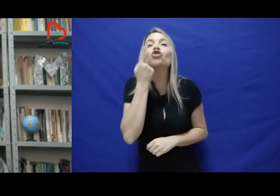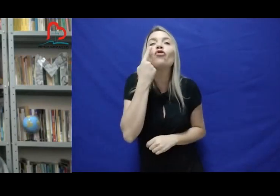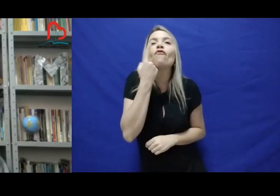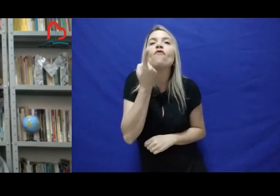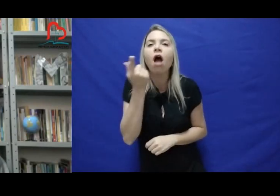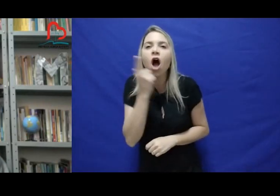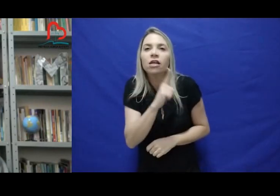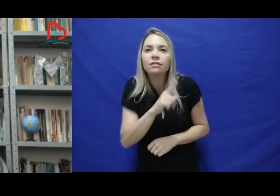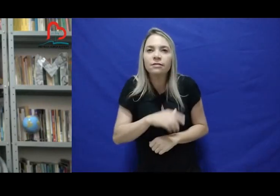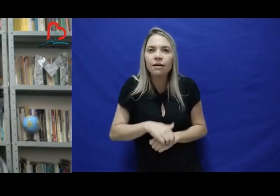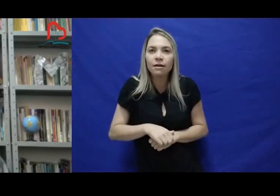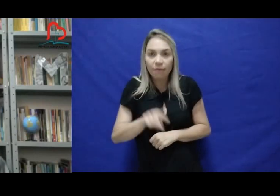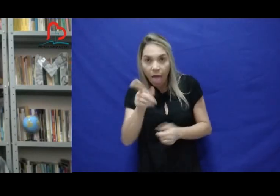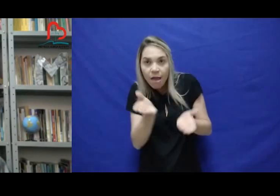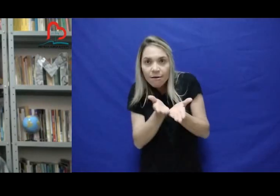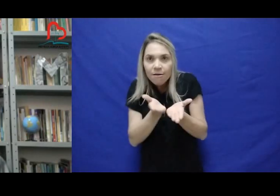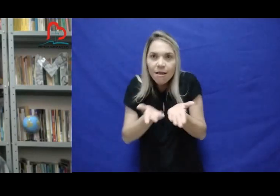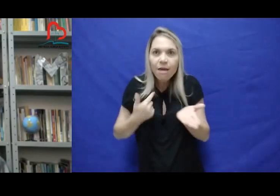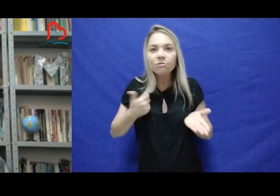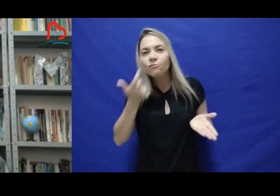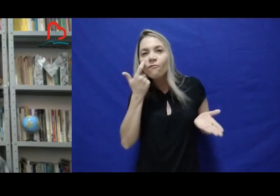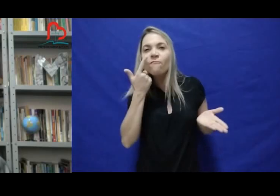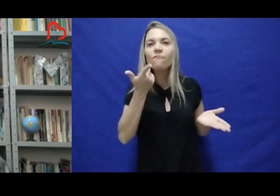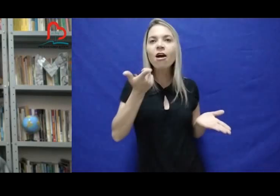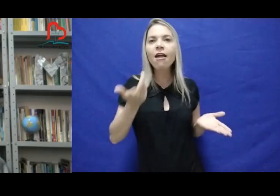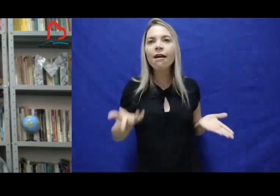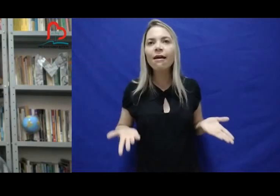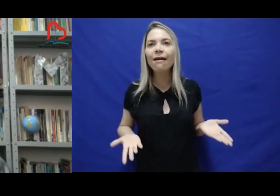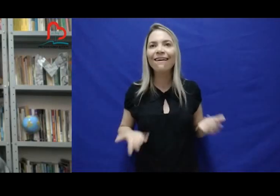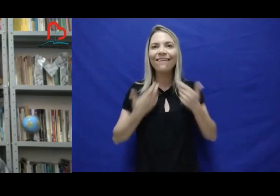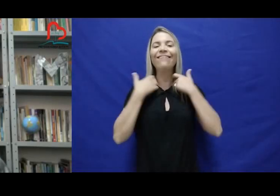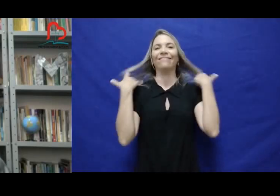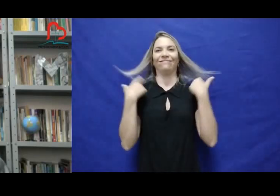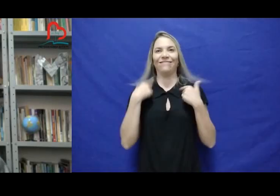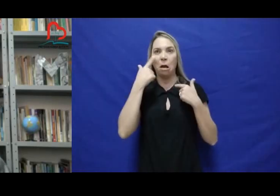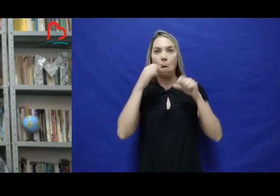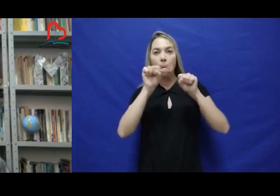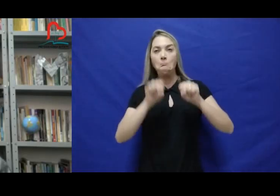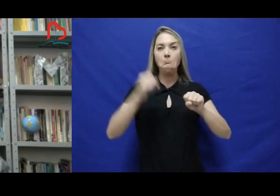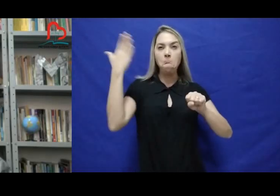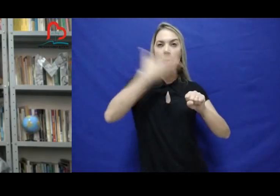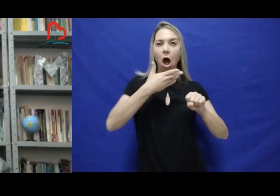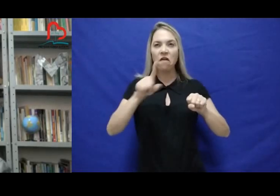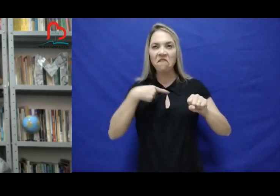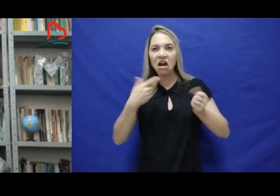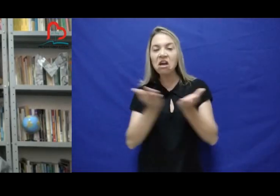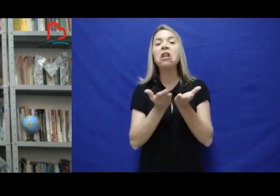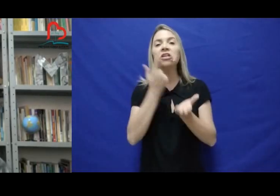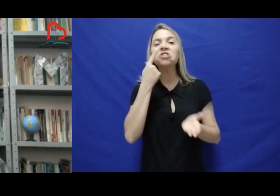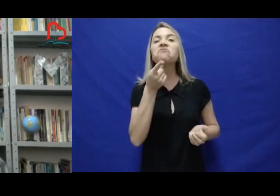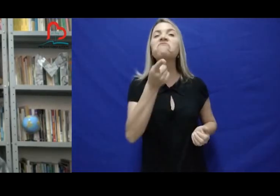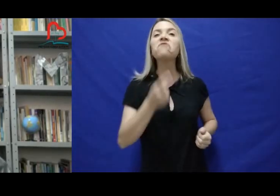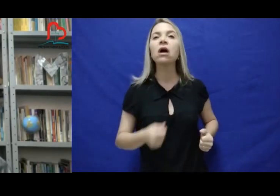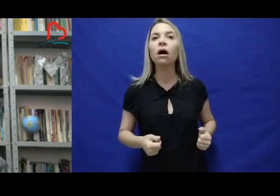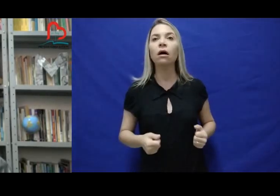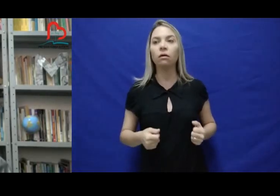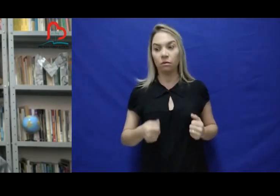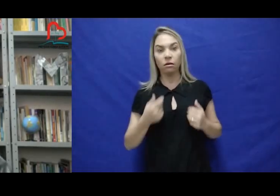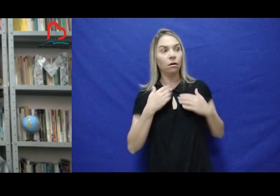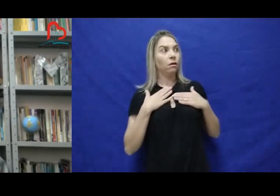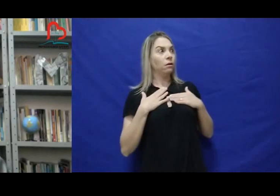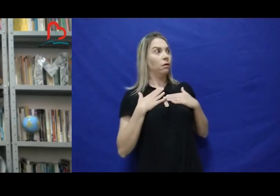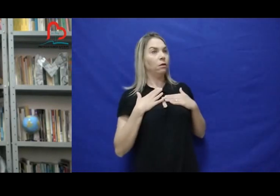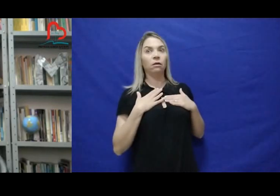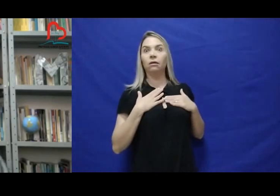Deus. Você não precisa fazer aquilo que esse mundo te pede para fazer.